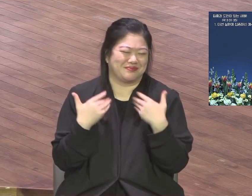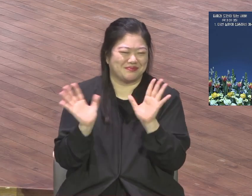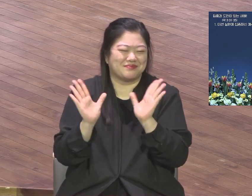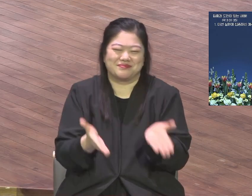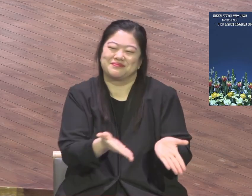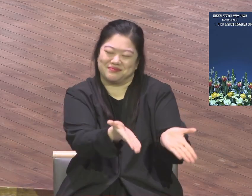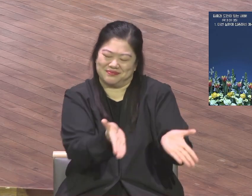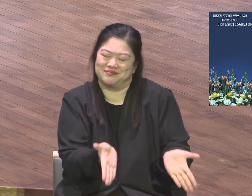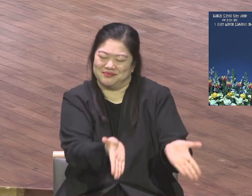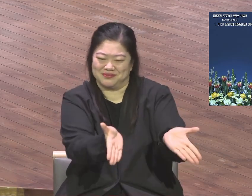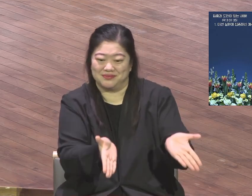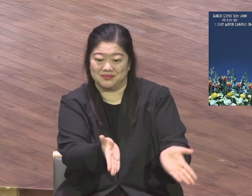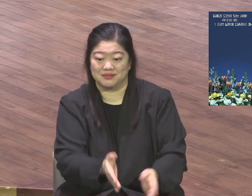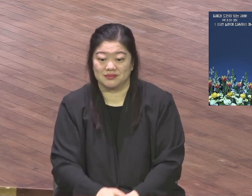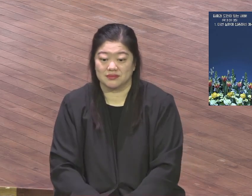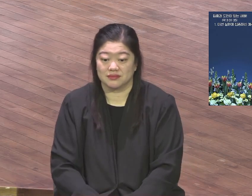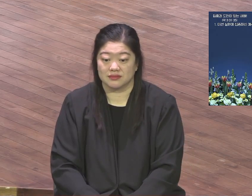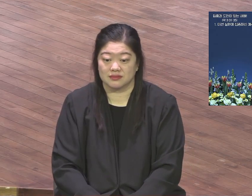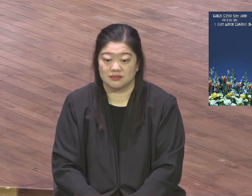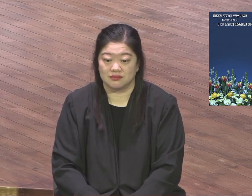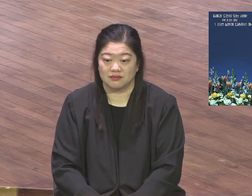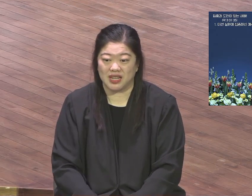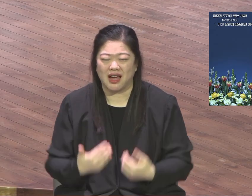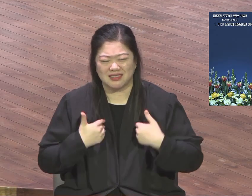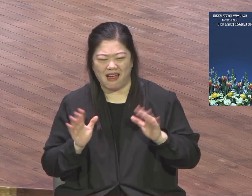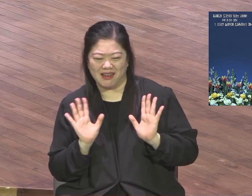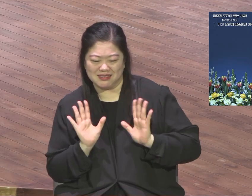듣지요. 절대 안 듣습니다.